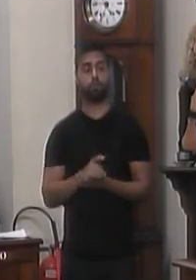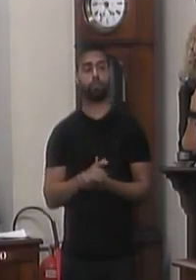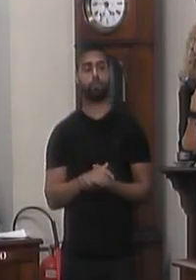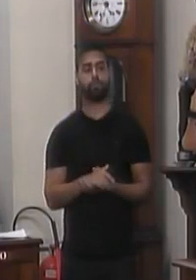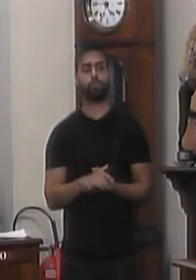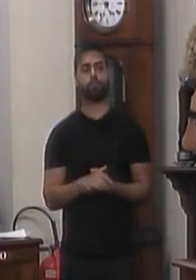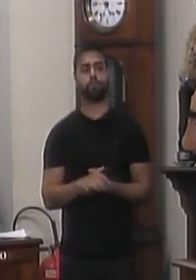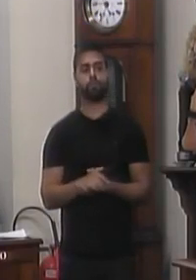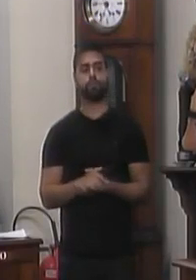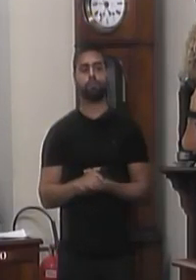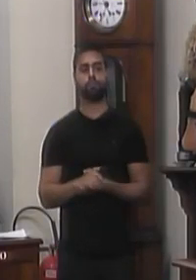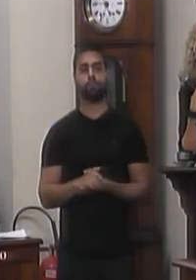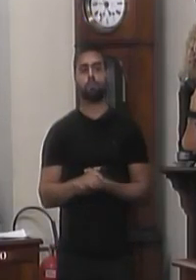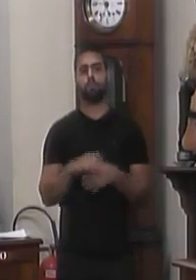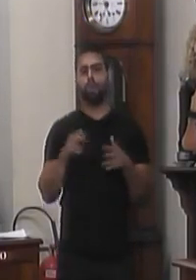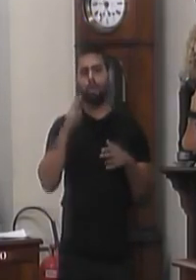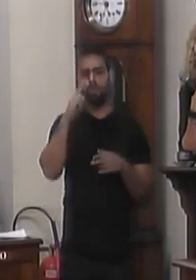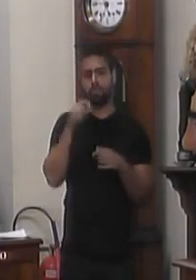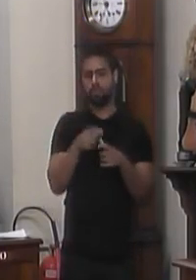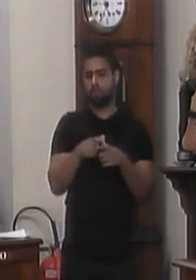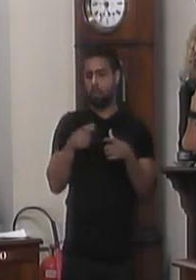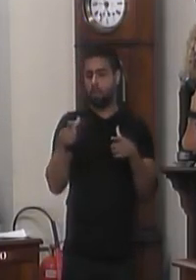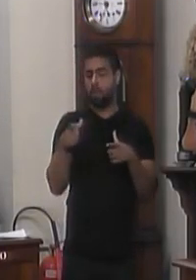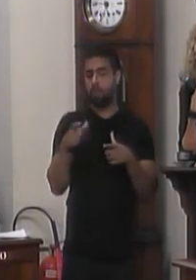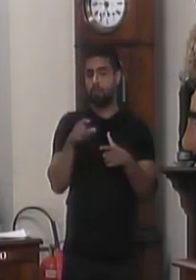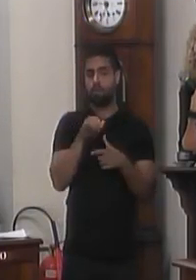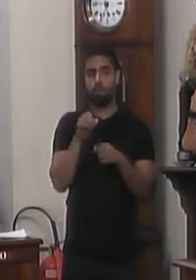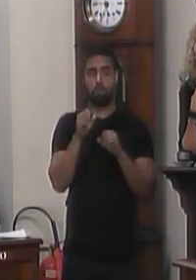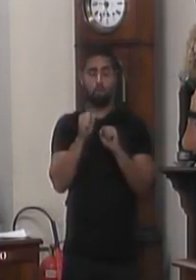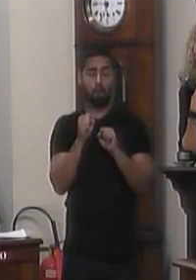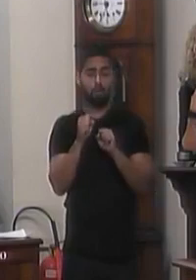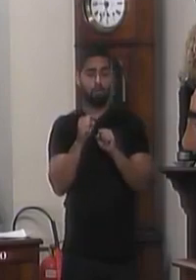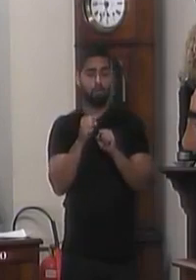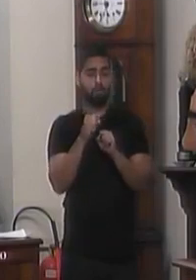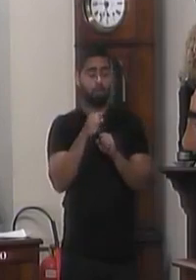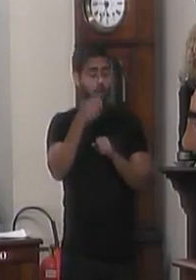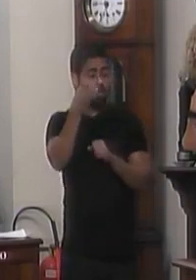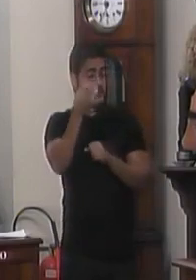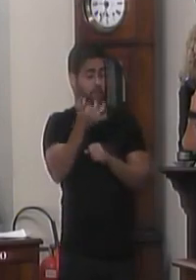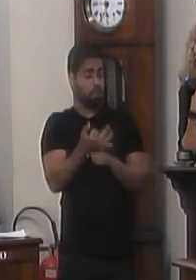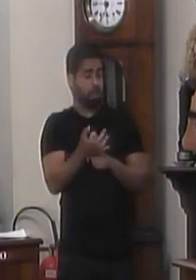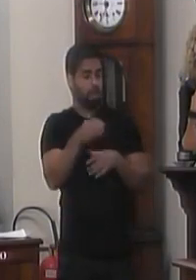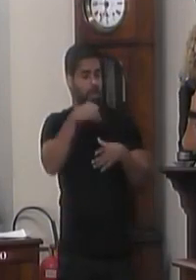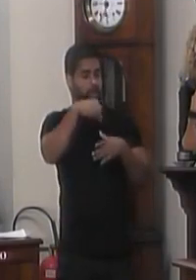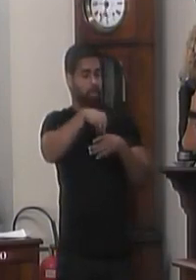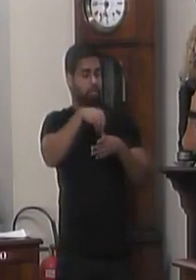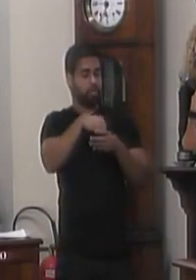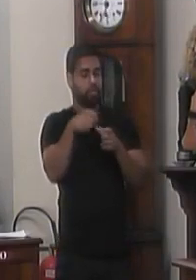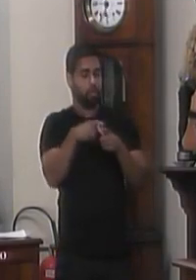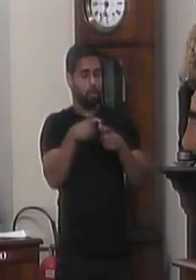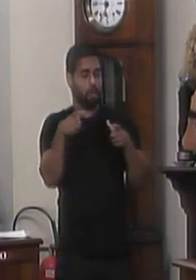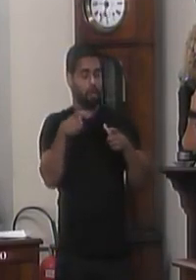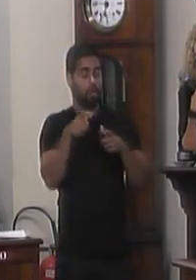aí eu vi esse aumento aqui, eu queria saber se a senhora pode me explicar, dentro desse aumento